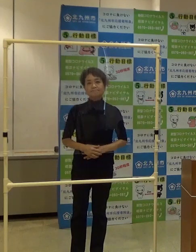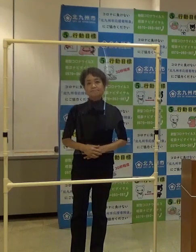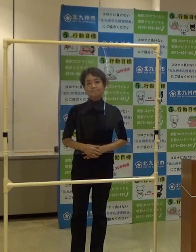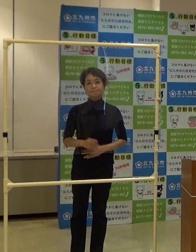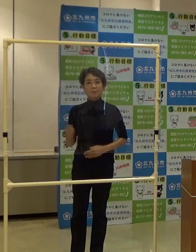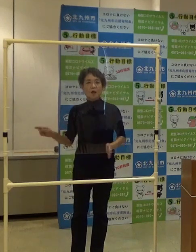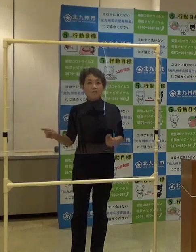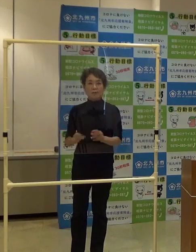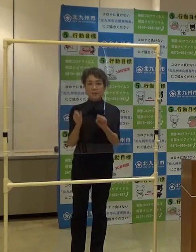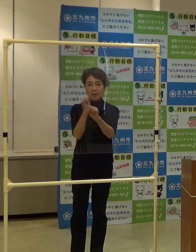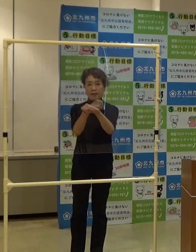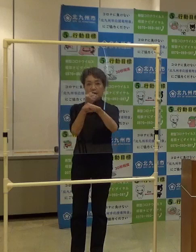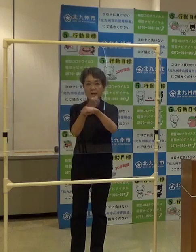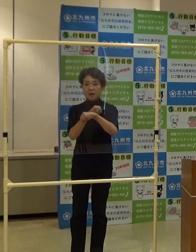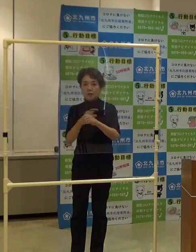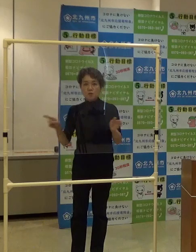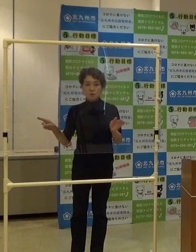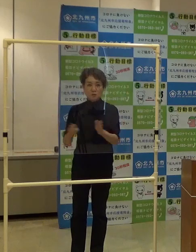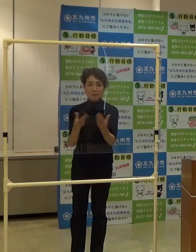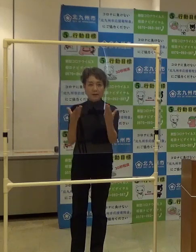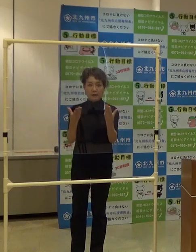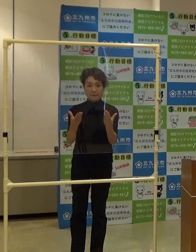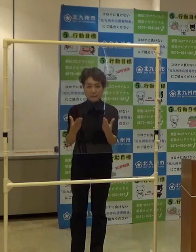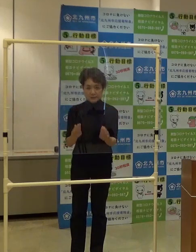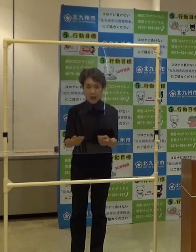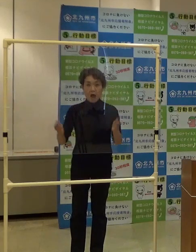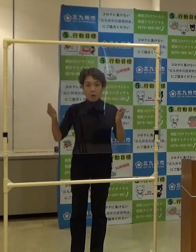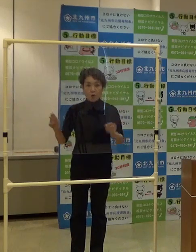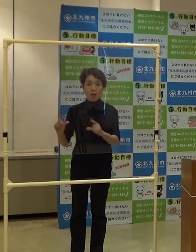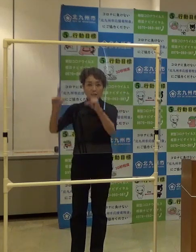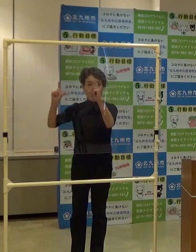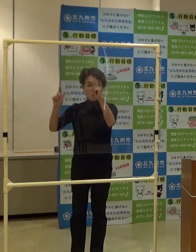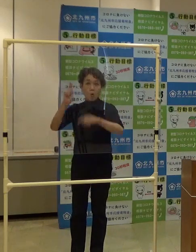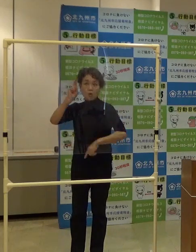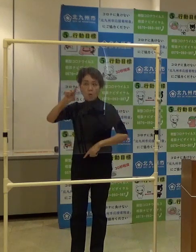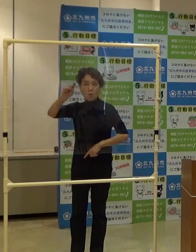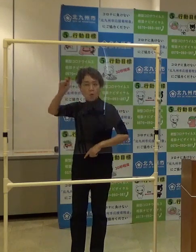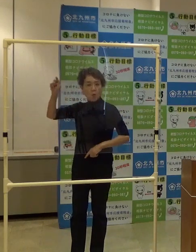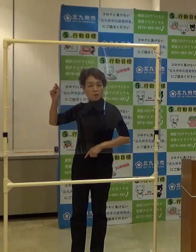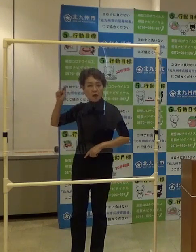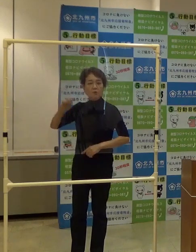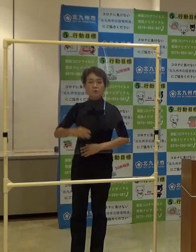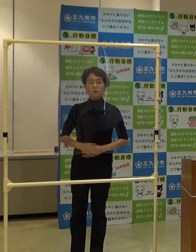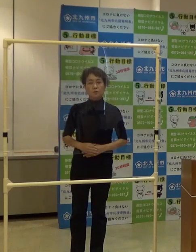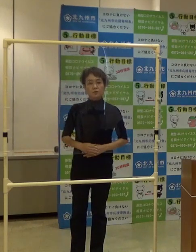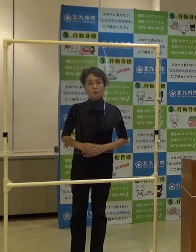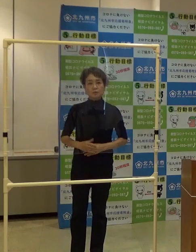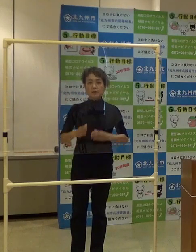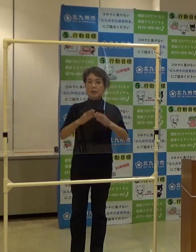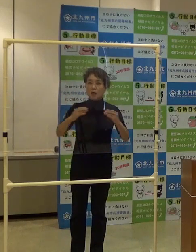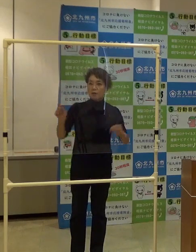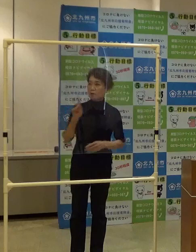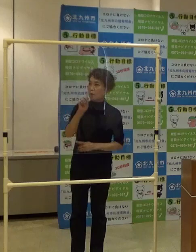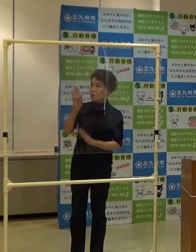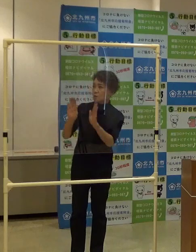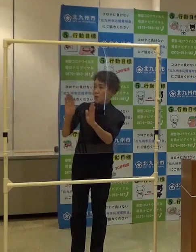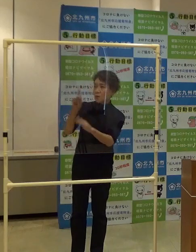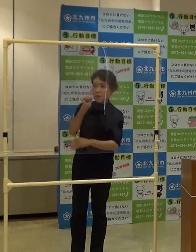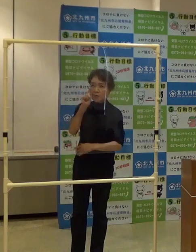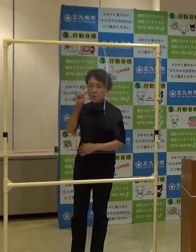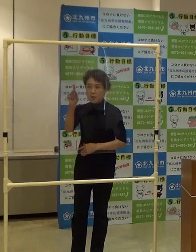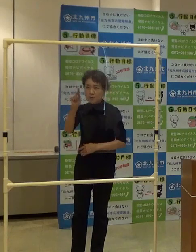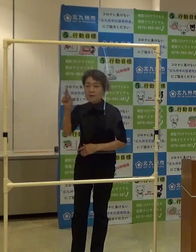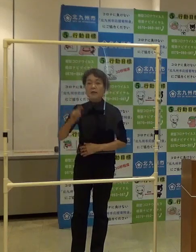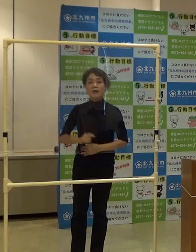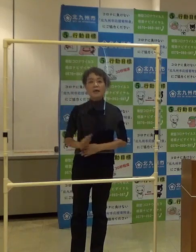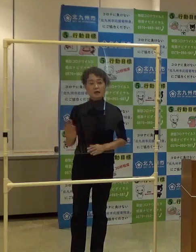研究をしてまいりました。この間東京都、大阪府、また国の動きなども注視をしてい